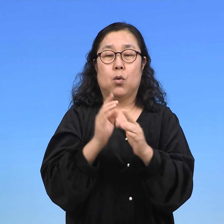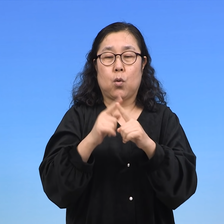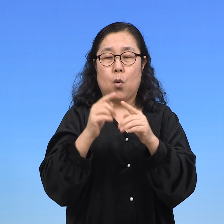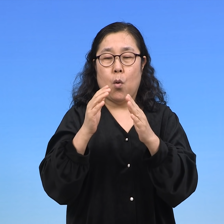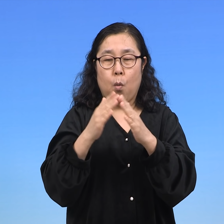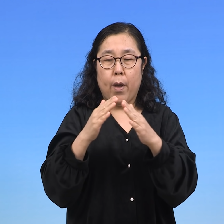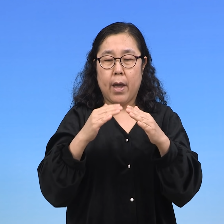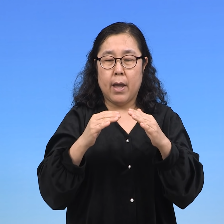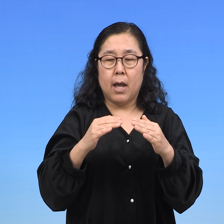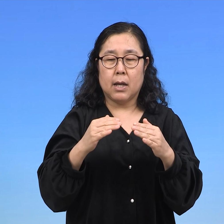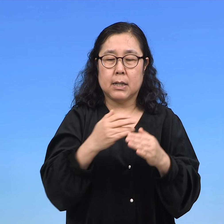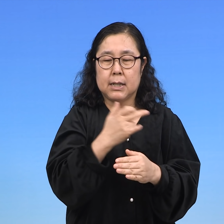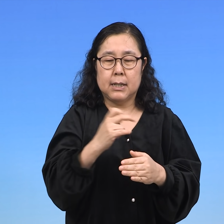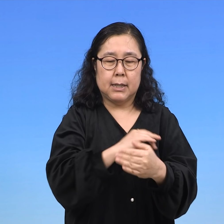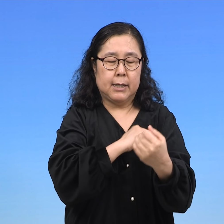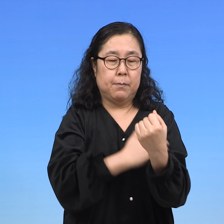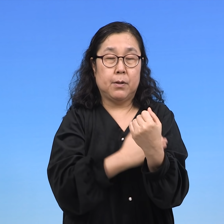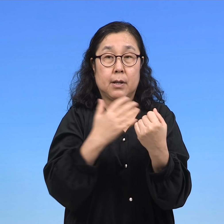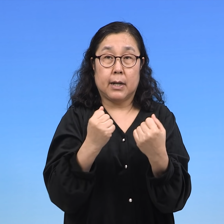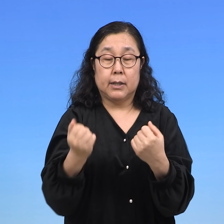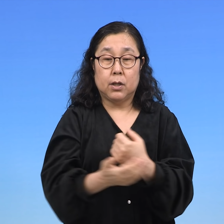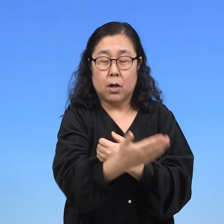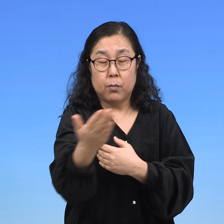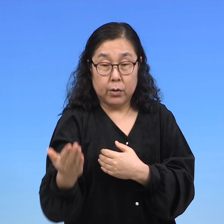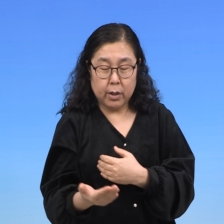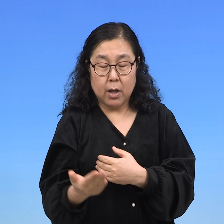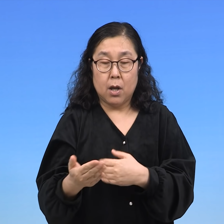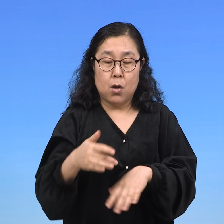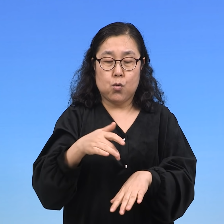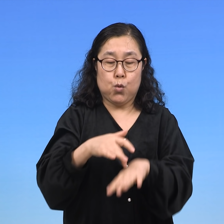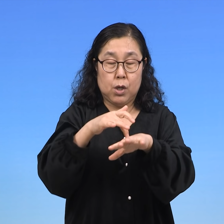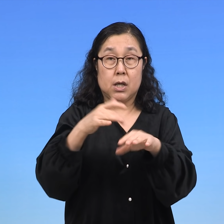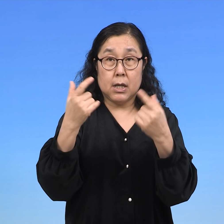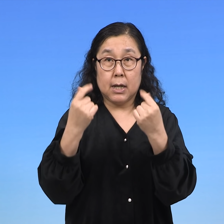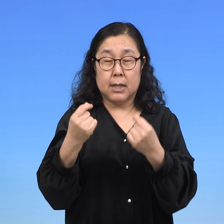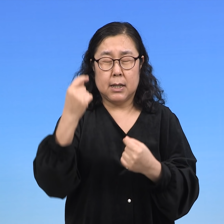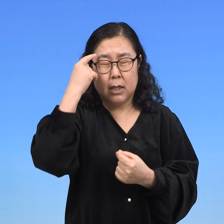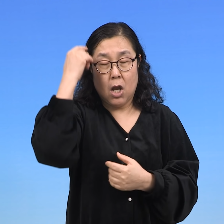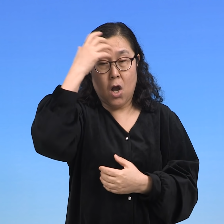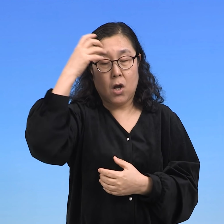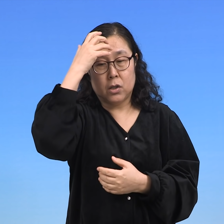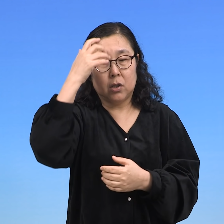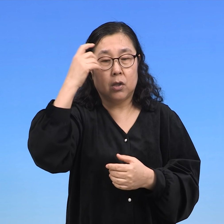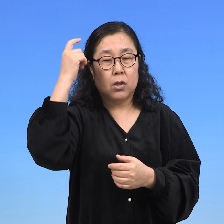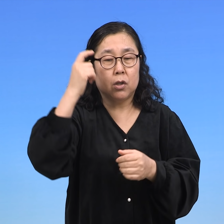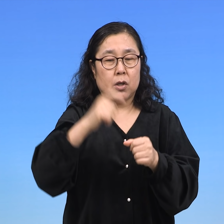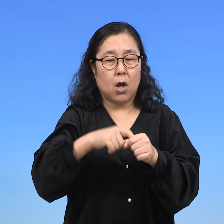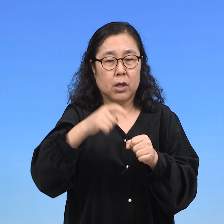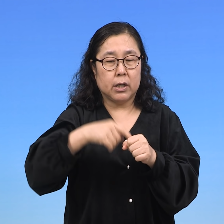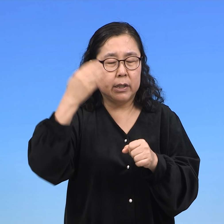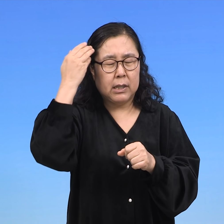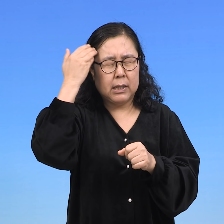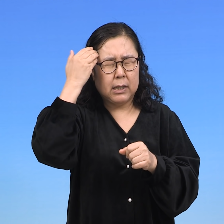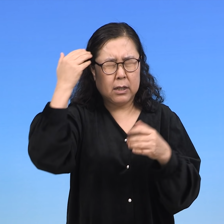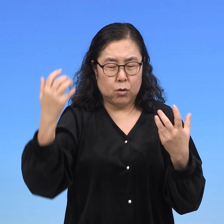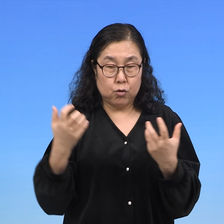주도해 가시는 모든 여러분들이 그 귀신들과 같은 영적인 지식이 충만함에도